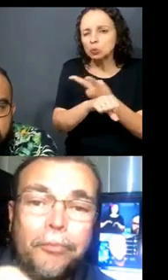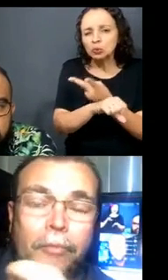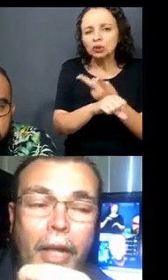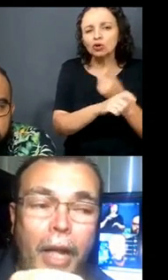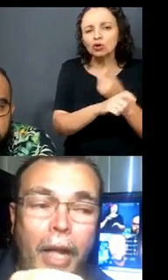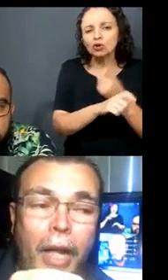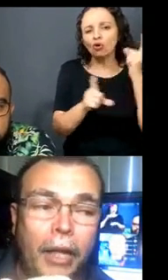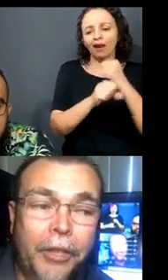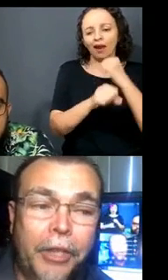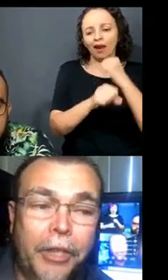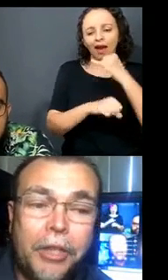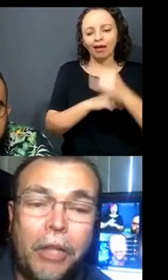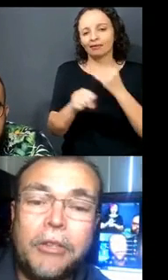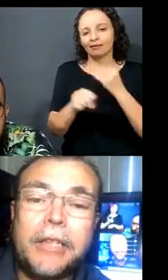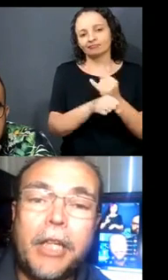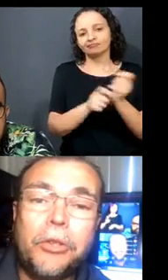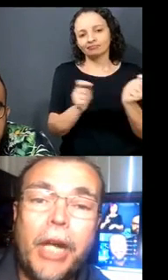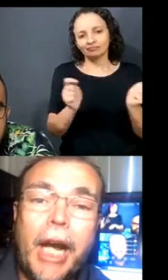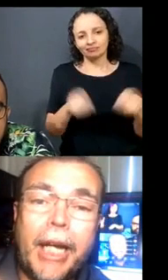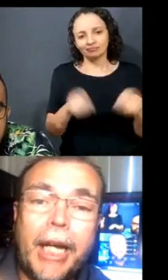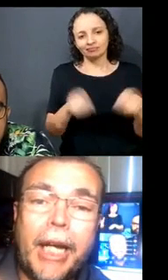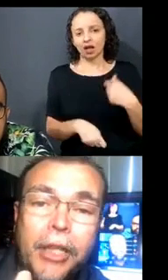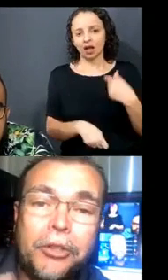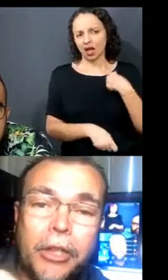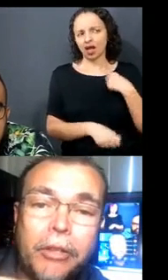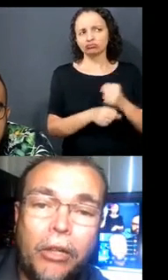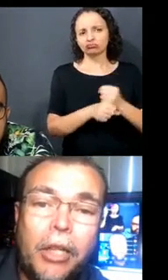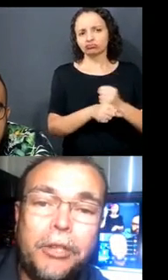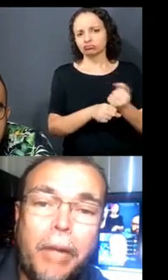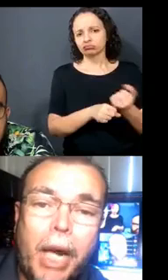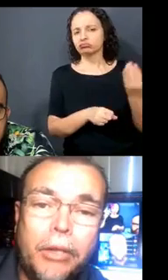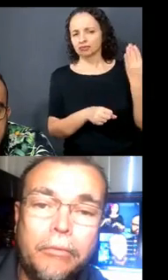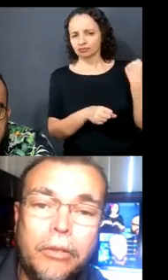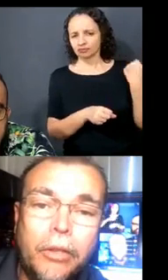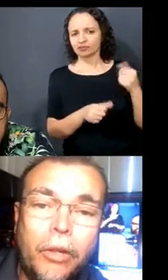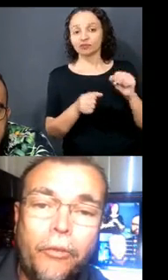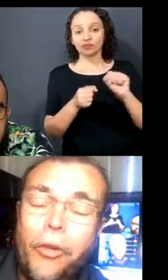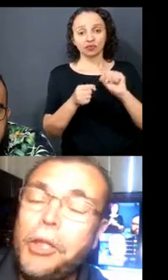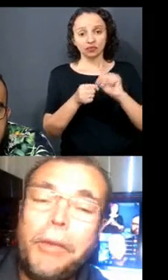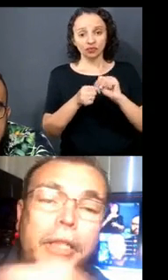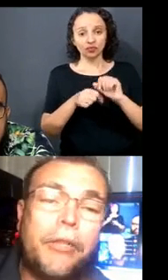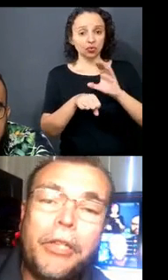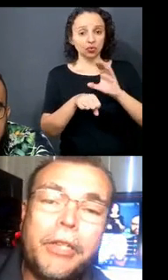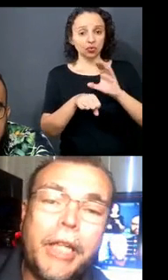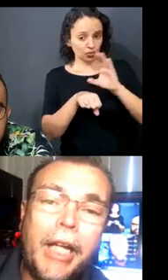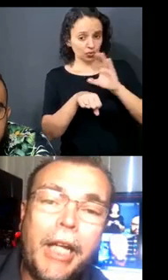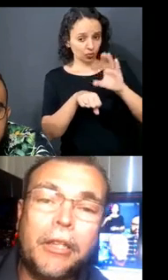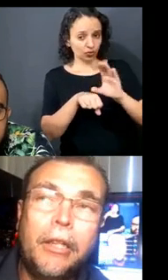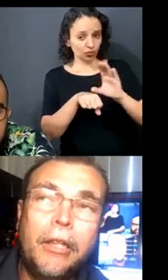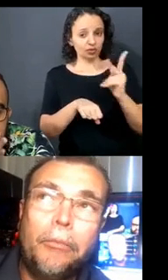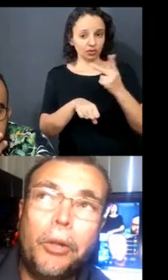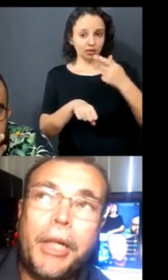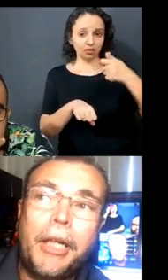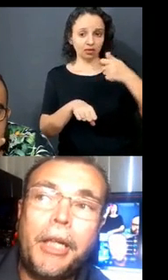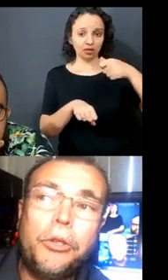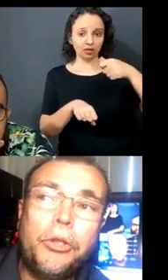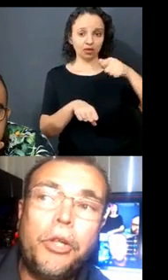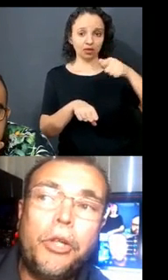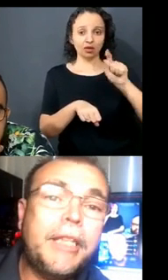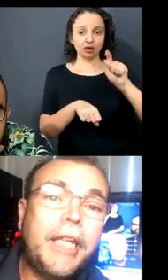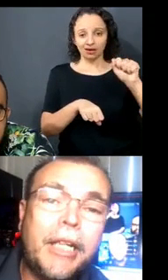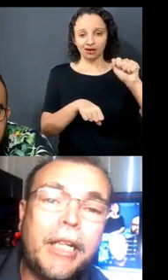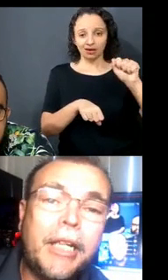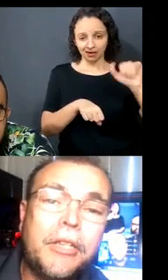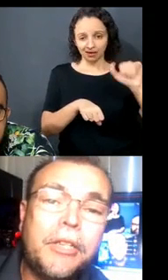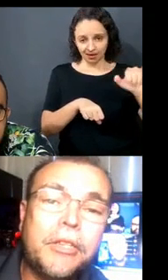Eu fiz há uns anos atrás o Haggai Internacional na Ilha de Maui. Foi uma experiência fantástica, porque nós